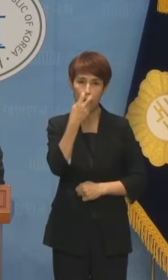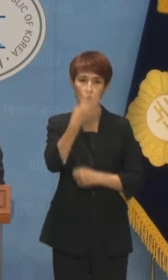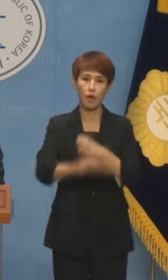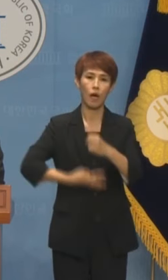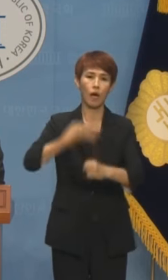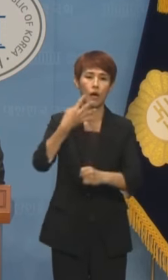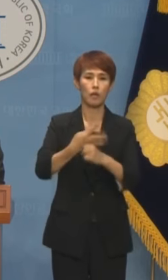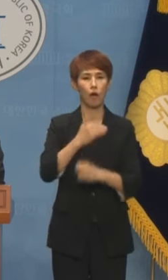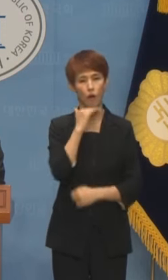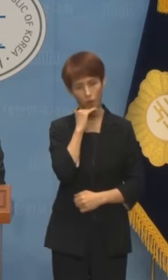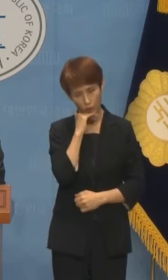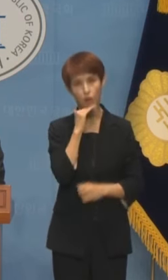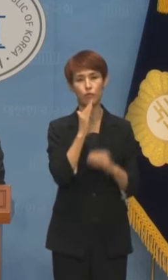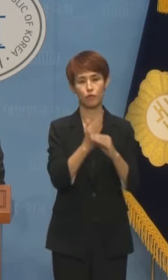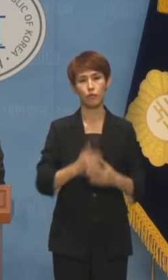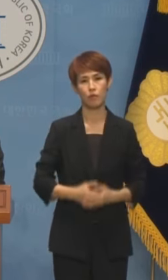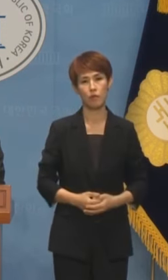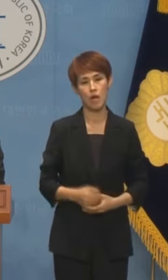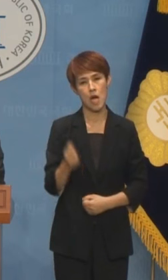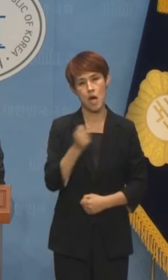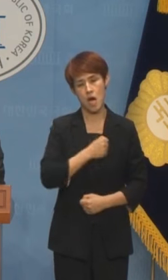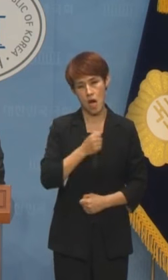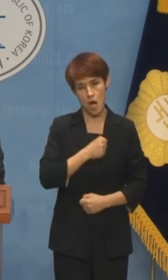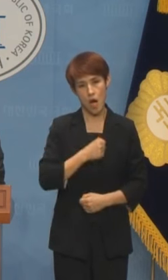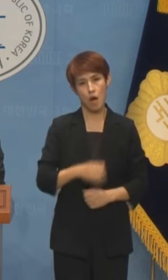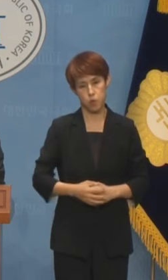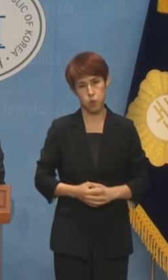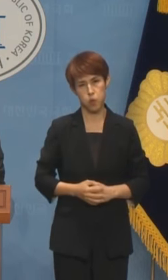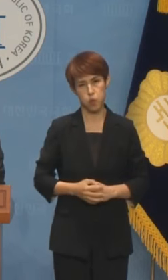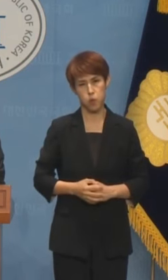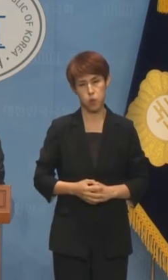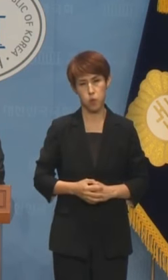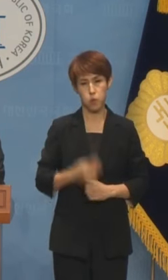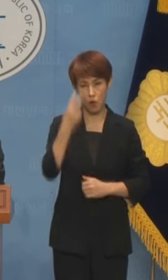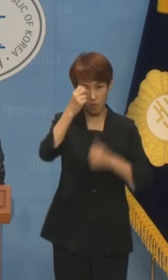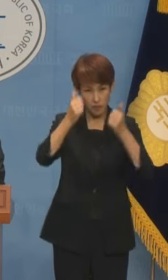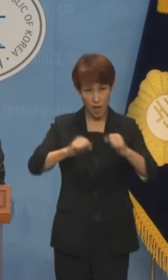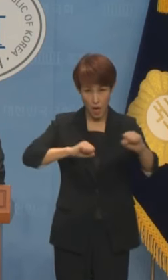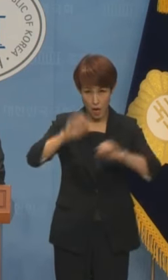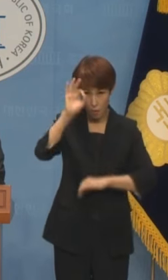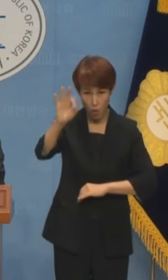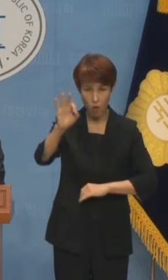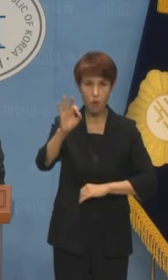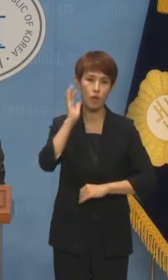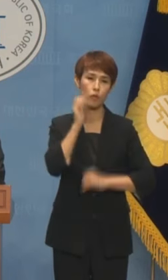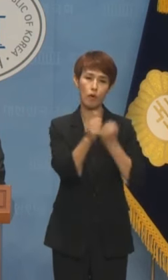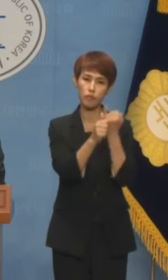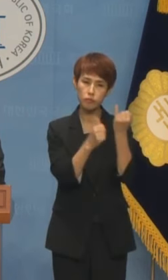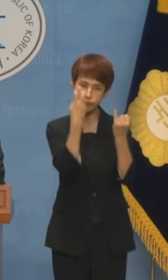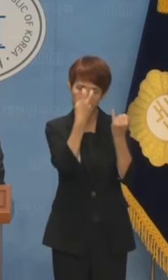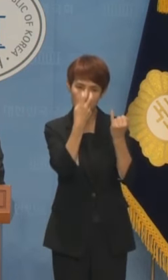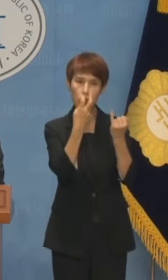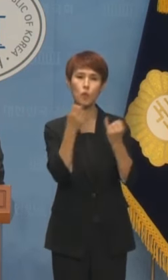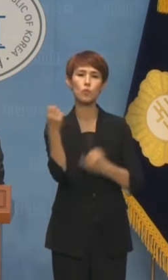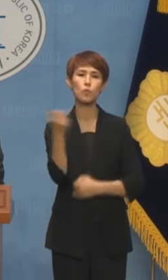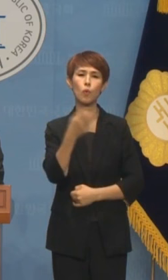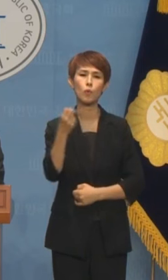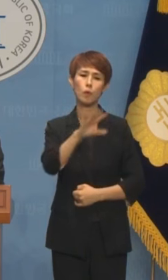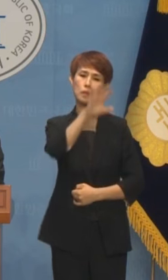맴돌고 있습니다. 답답하고 미온적인 검찰의 대응은 김건희 여사 관련 의혹에서 늘 반복되어